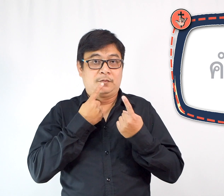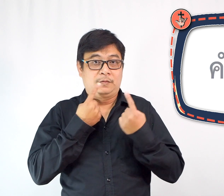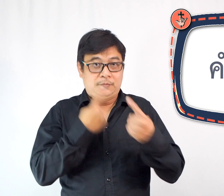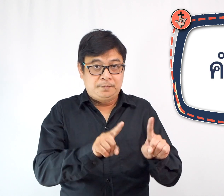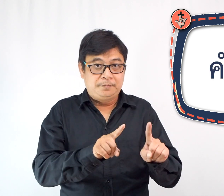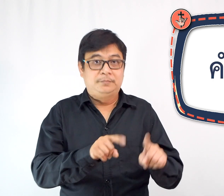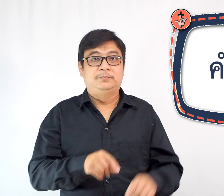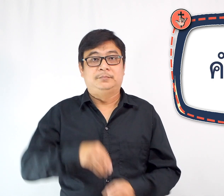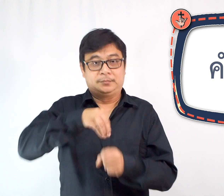คำตอบ